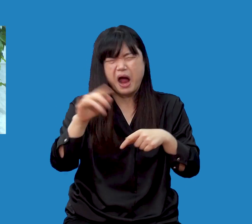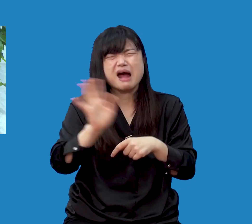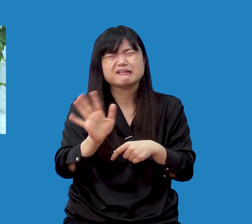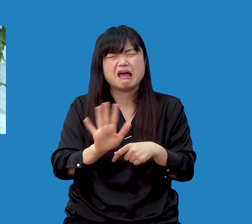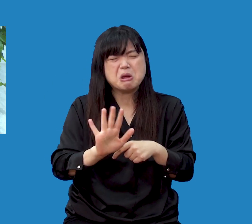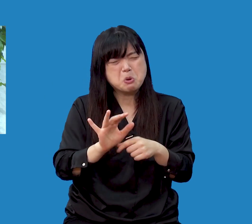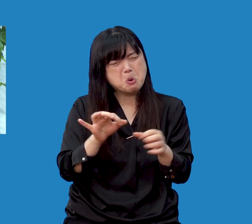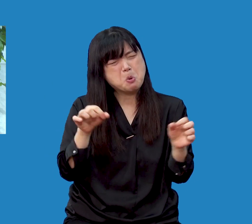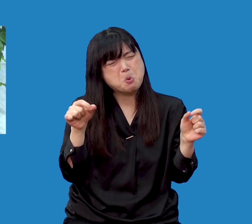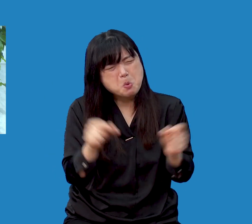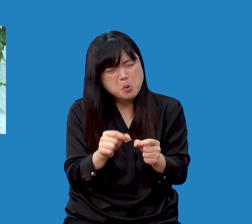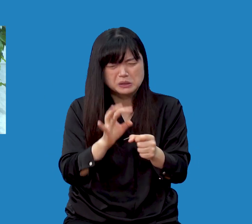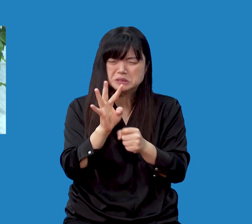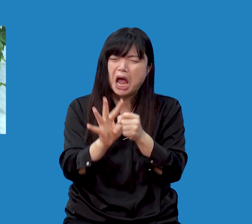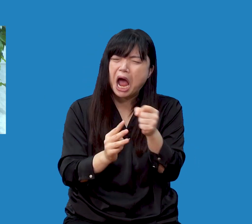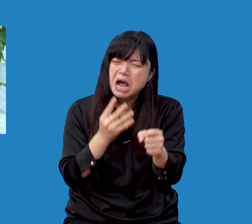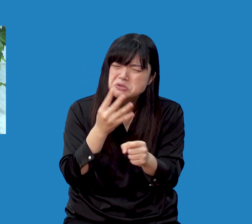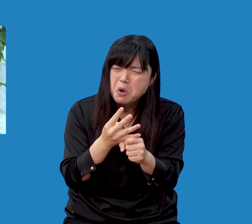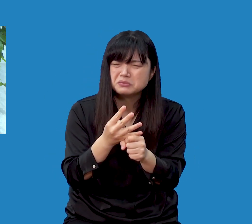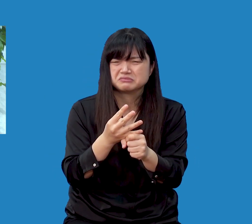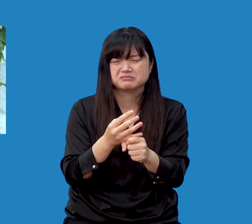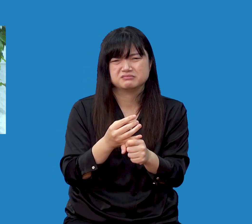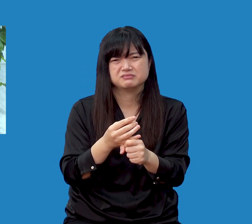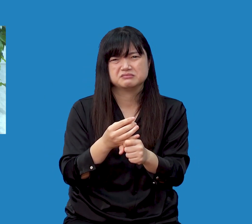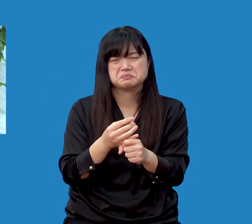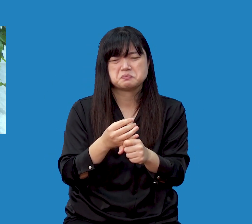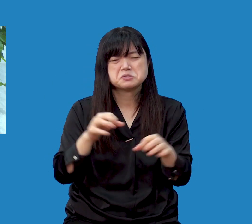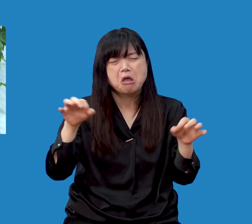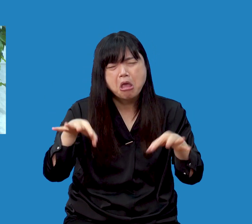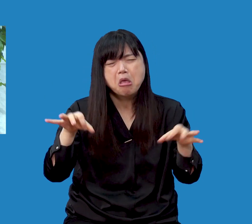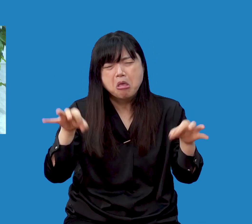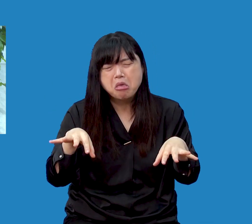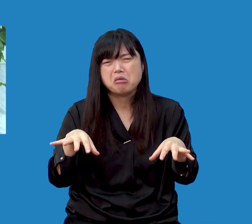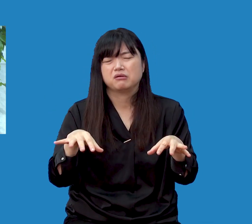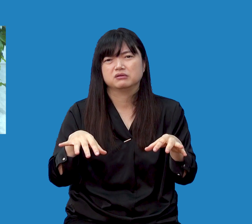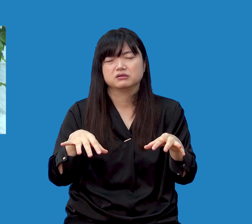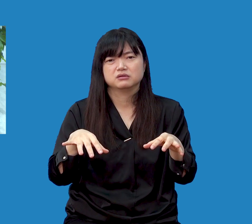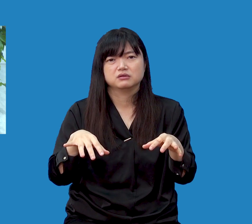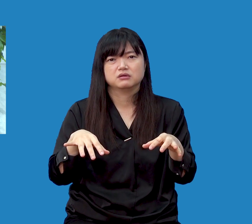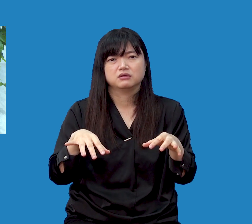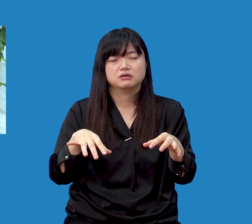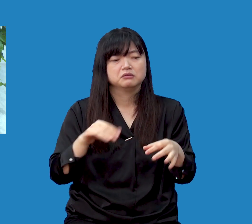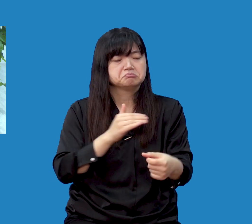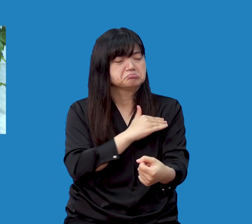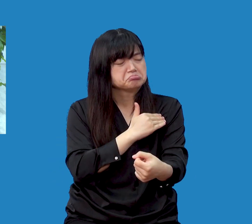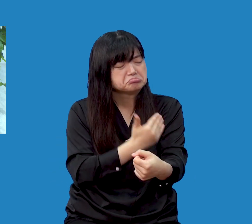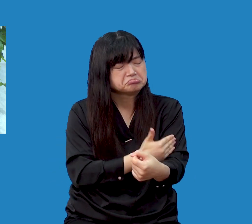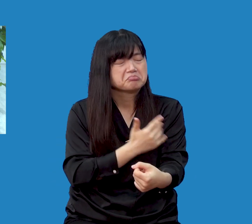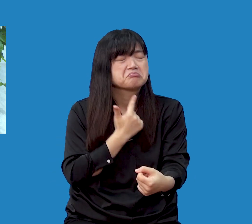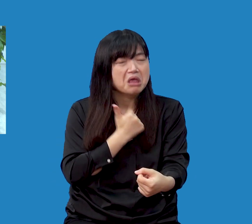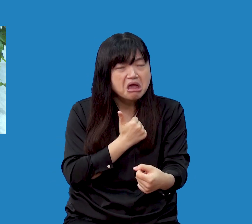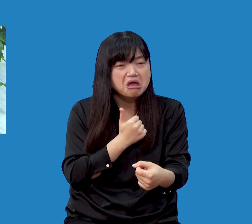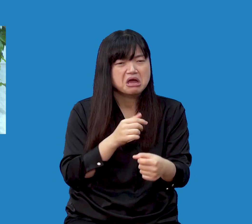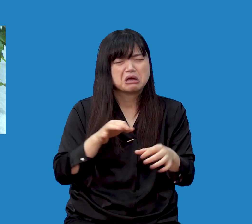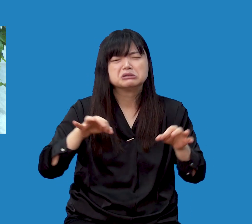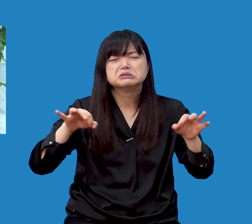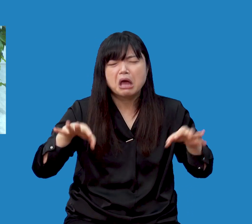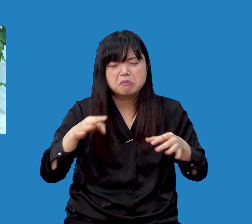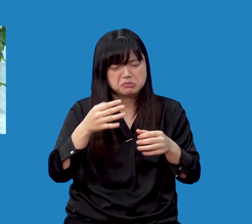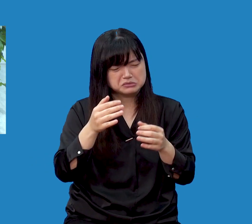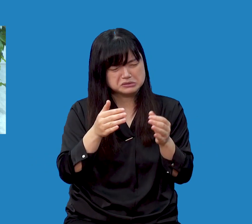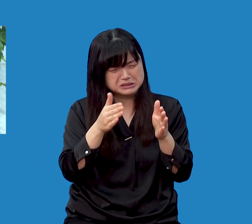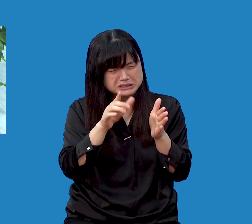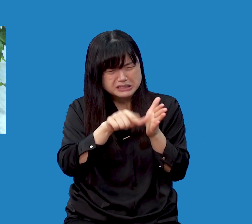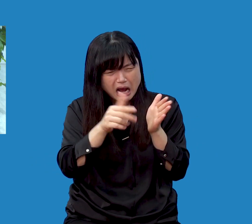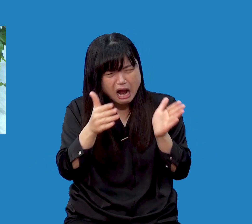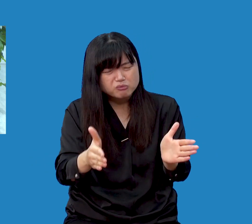짧은 임기 몇 년 또는 뭐 몇 번 이렇게 권력을 쥔다 해도 그 짧은 시간에